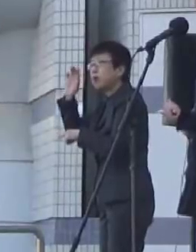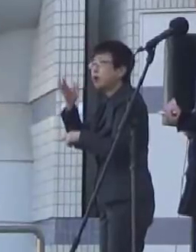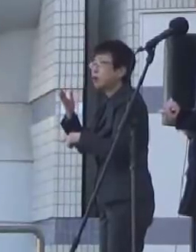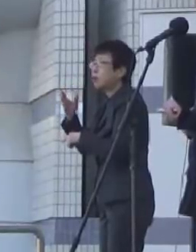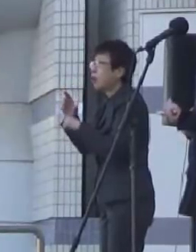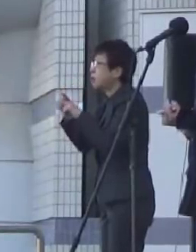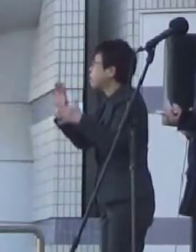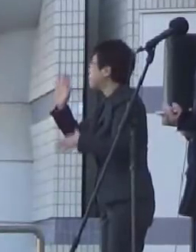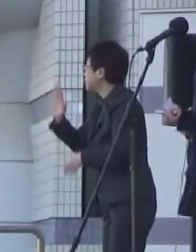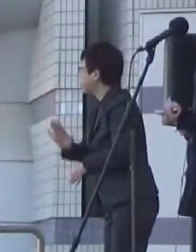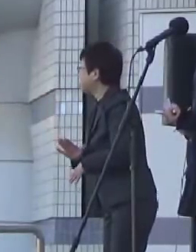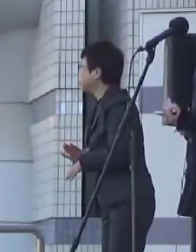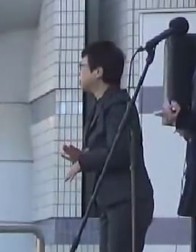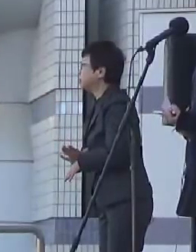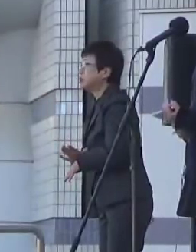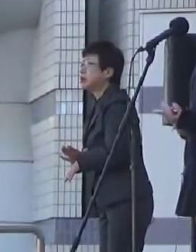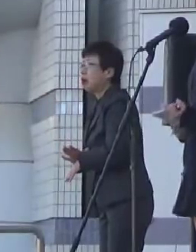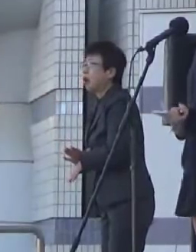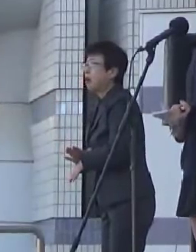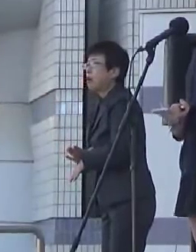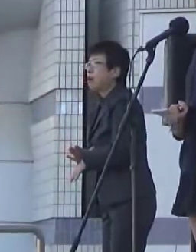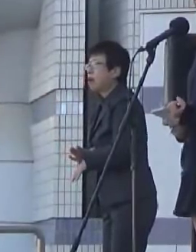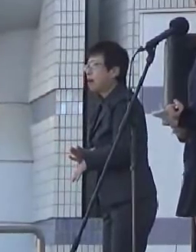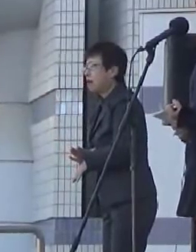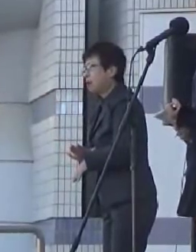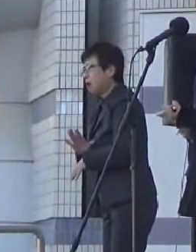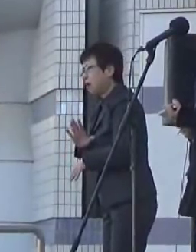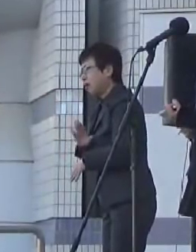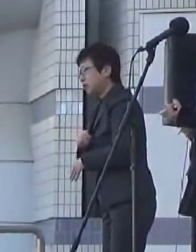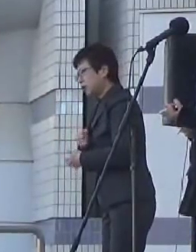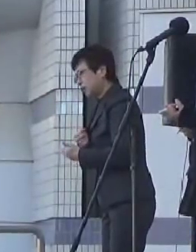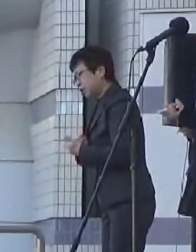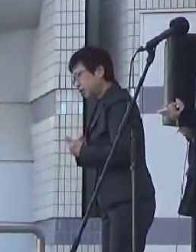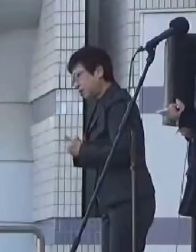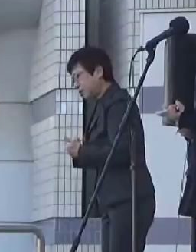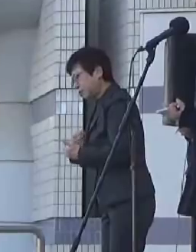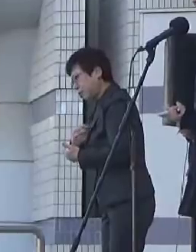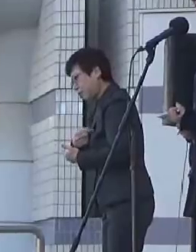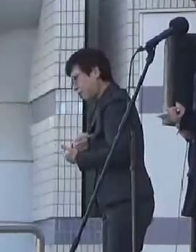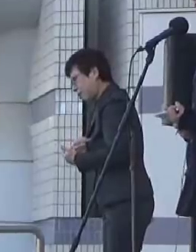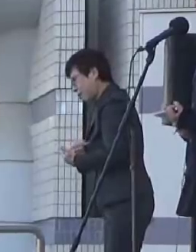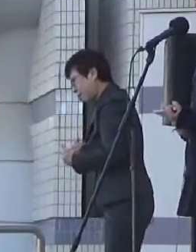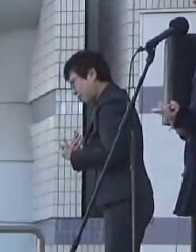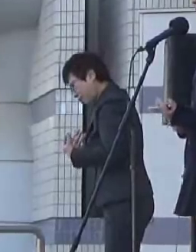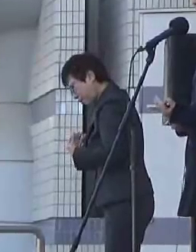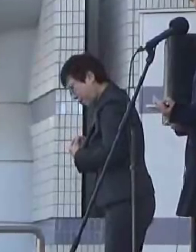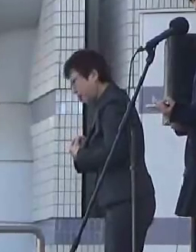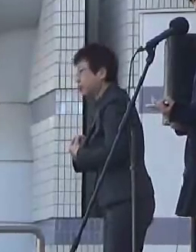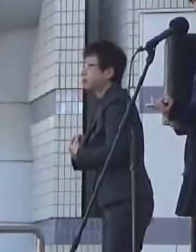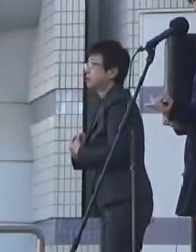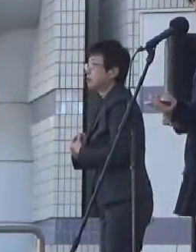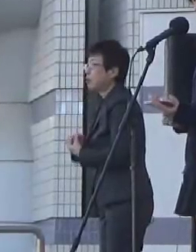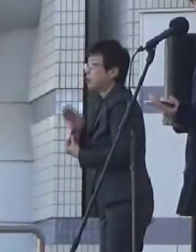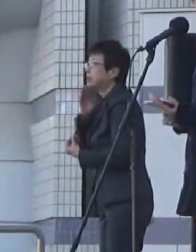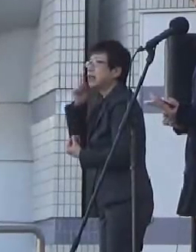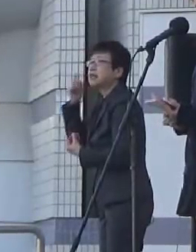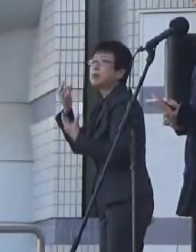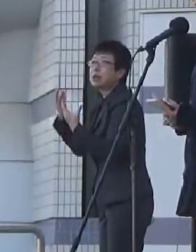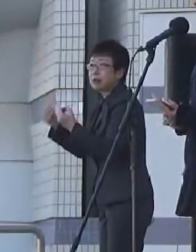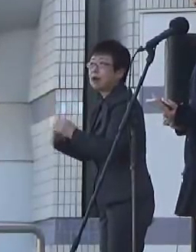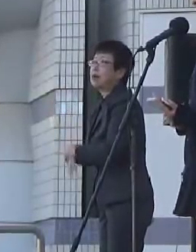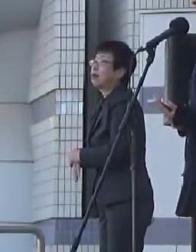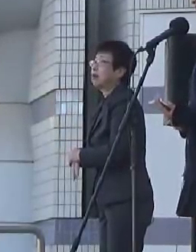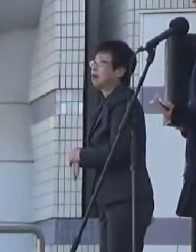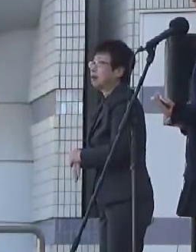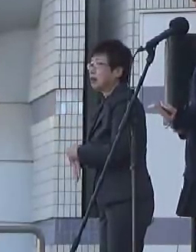ていう、そのこう絶望感というか、そういうことをすごく実感いたしました。です